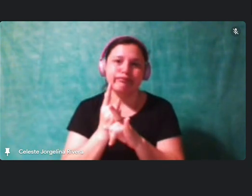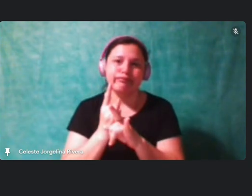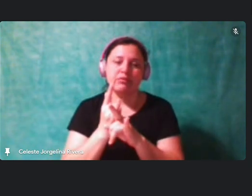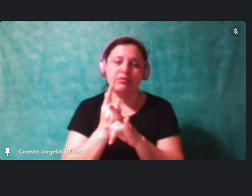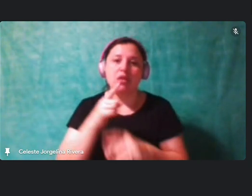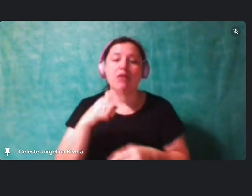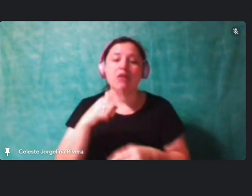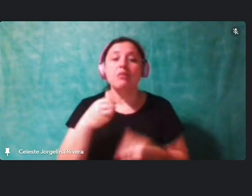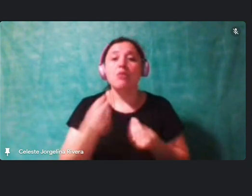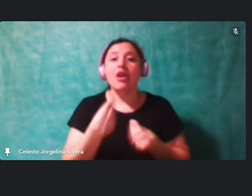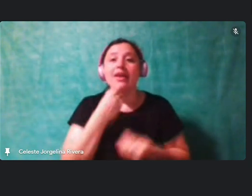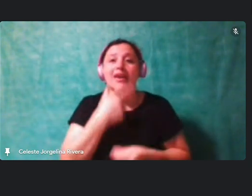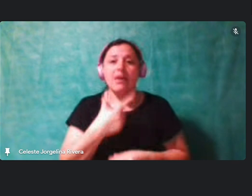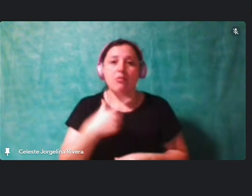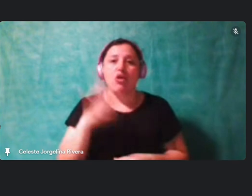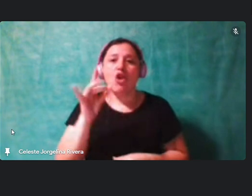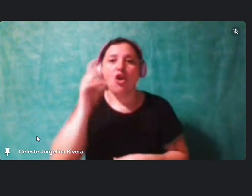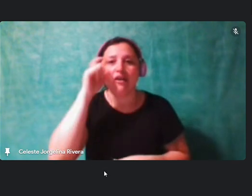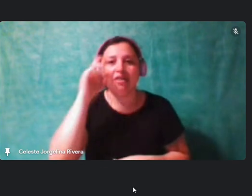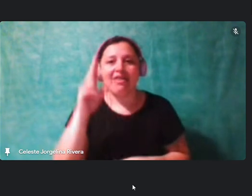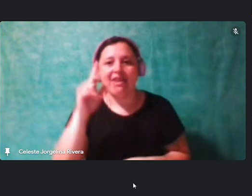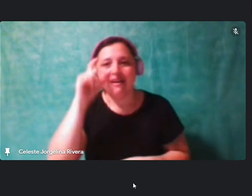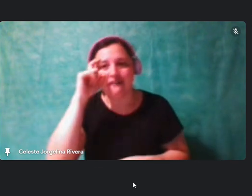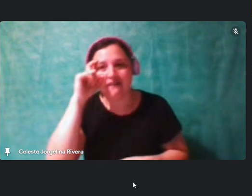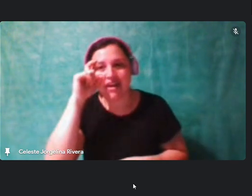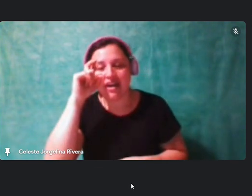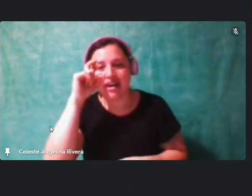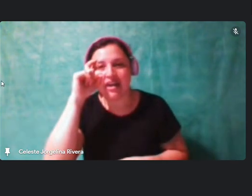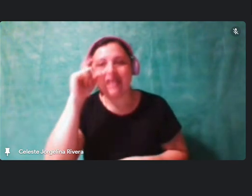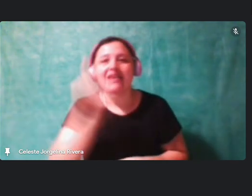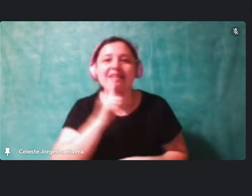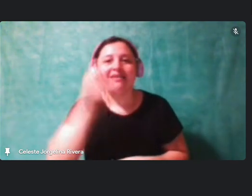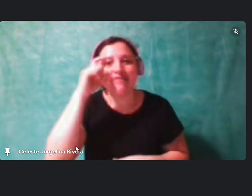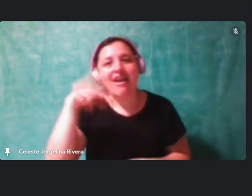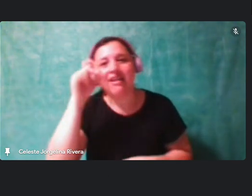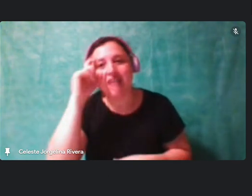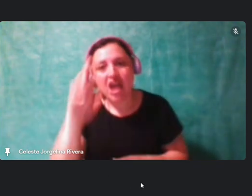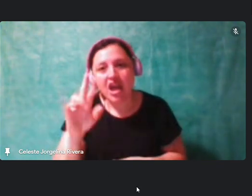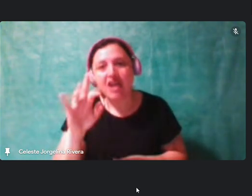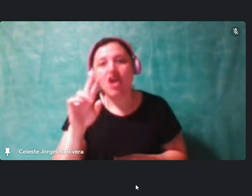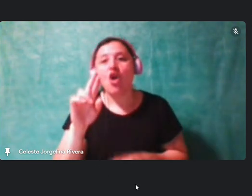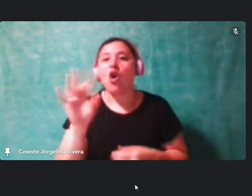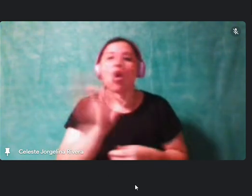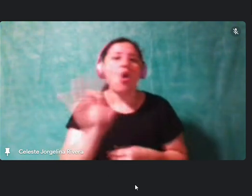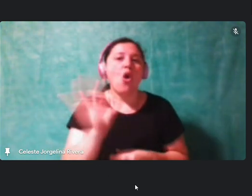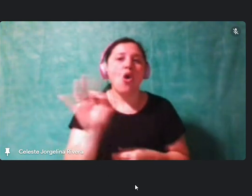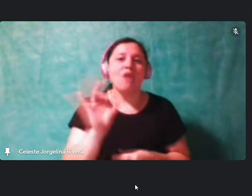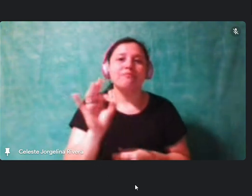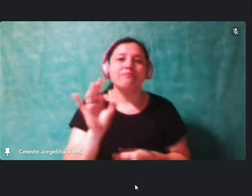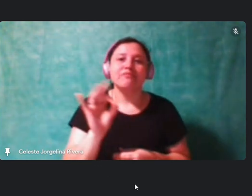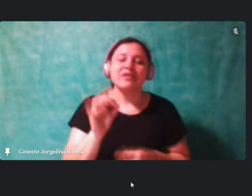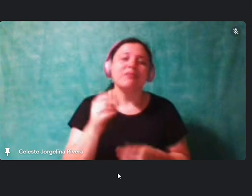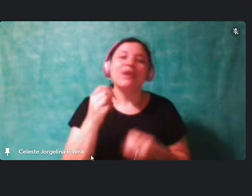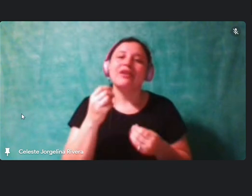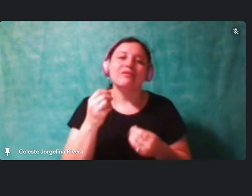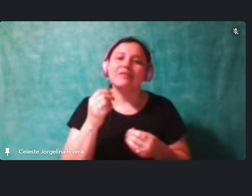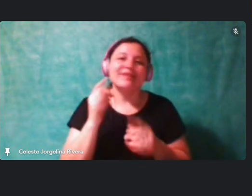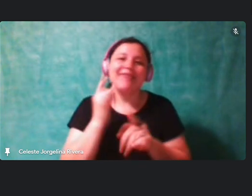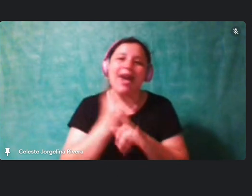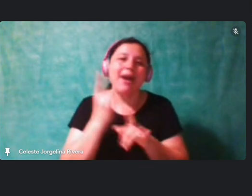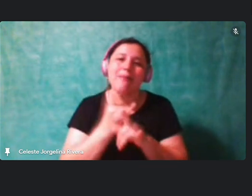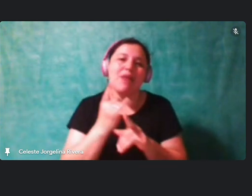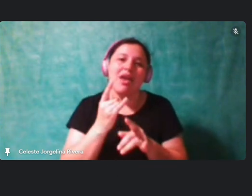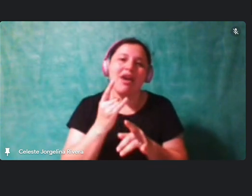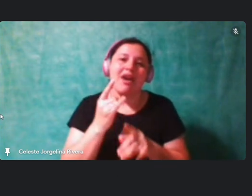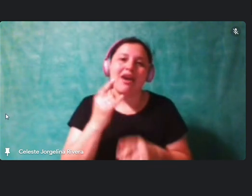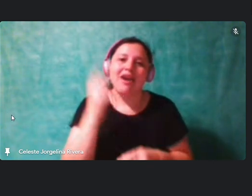que hacer algo, ¿sí? O debe, deber hacer algo. Pero si no, es haber. Entonces tenemos